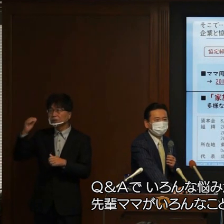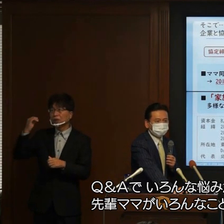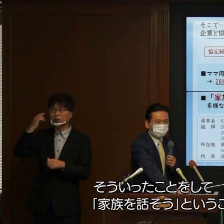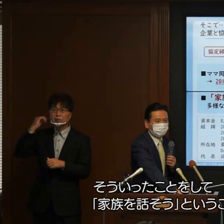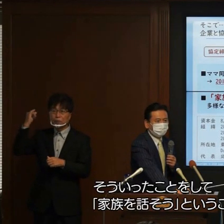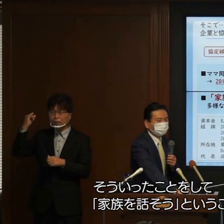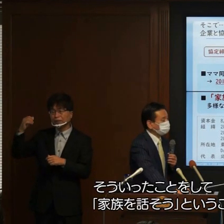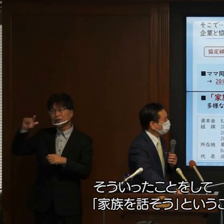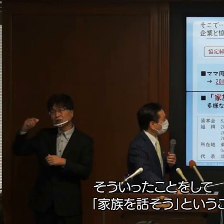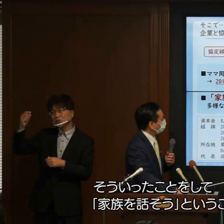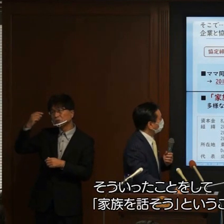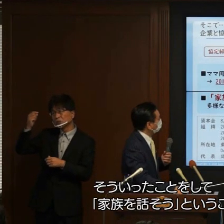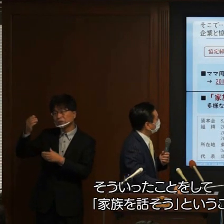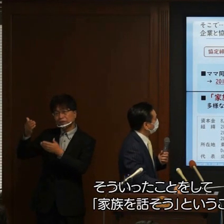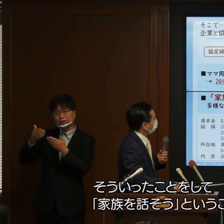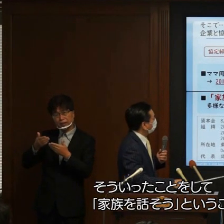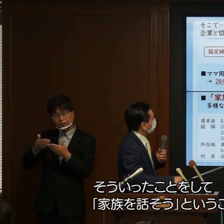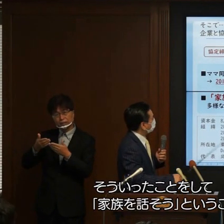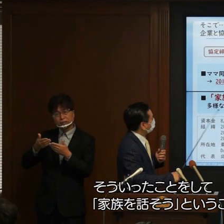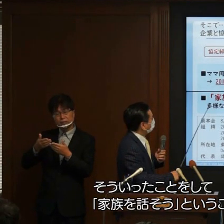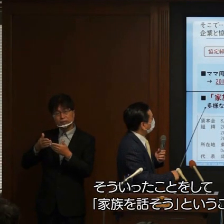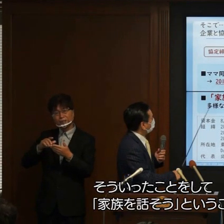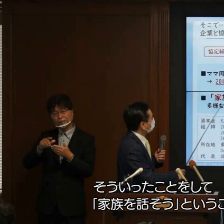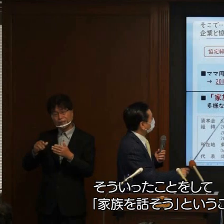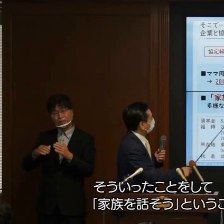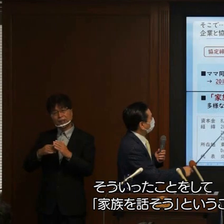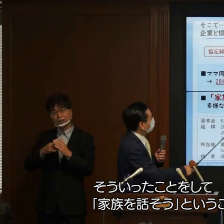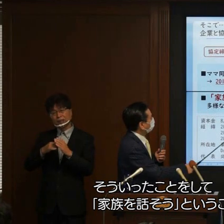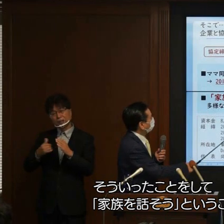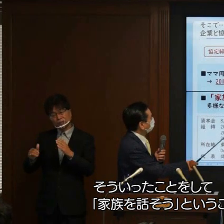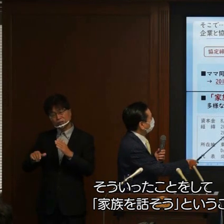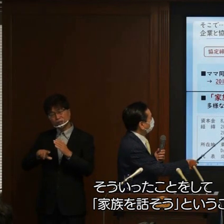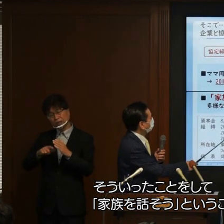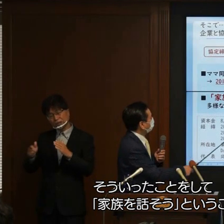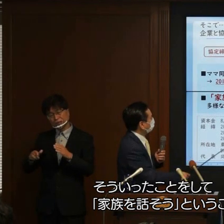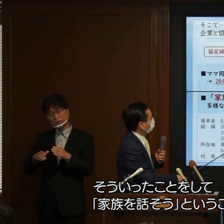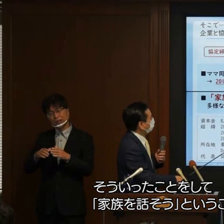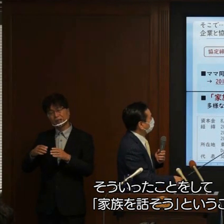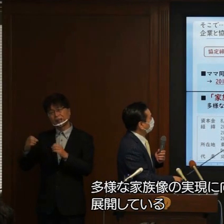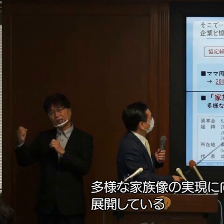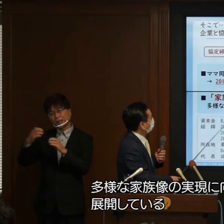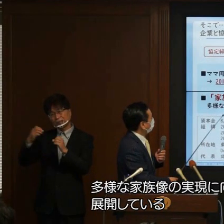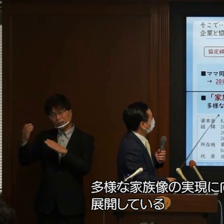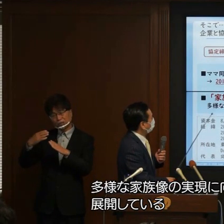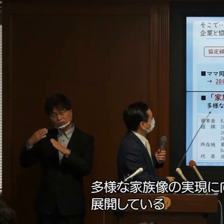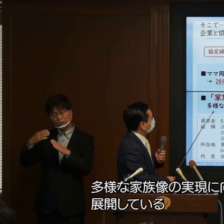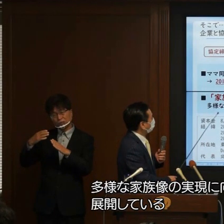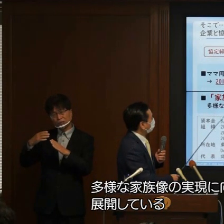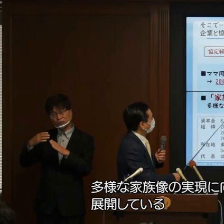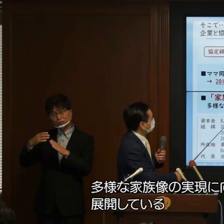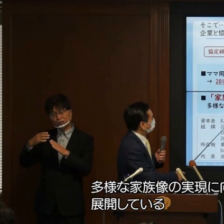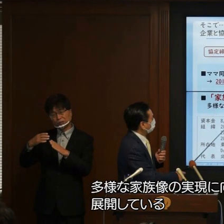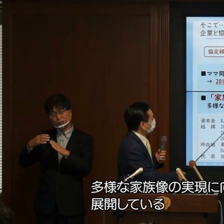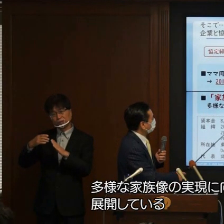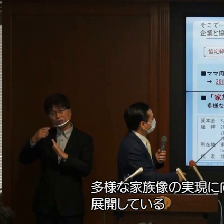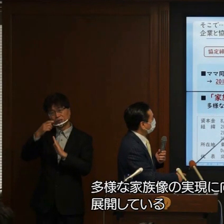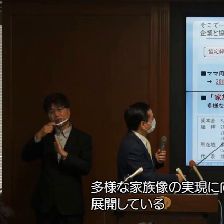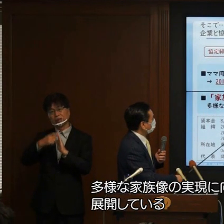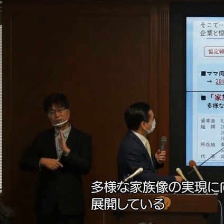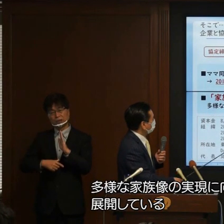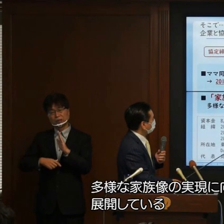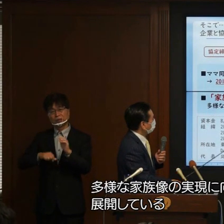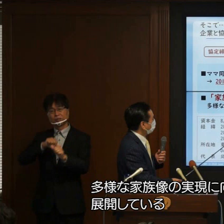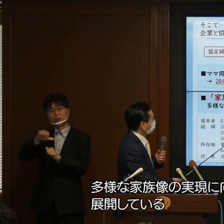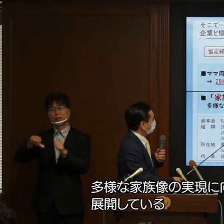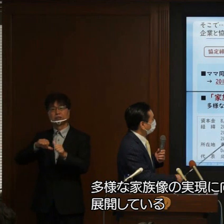くれたりとかですね、そういったことをして、家族を話そうということをキーメッセージに、多様な家族像の実現に